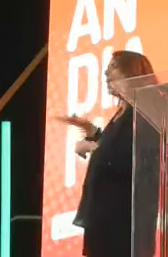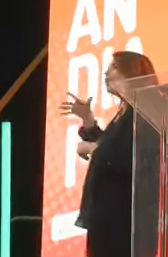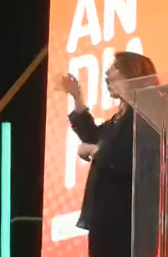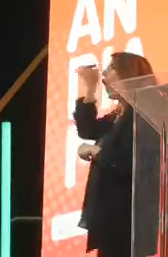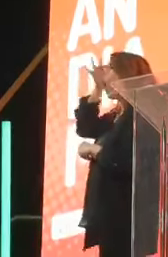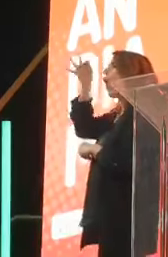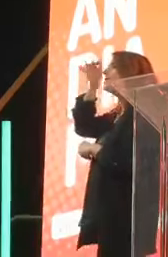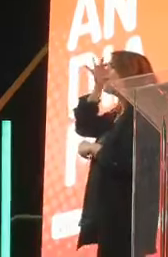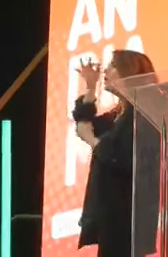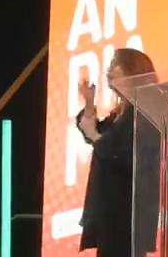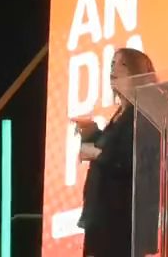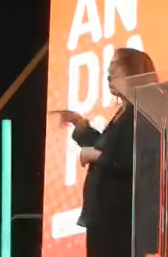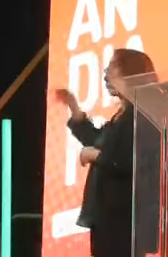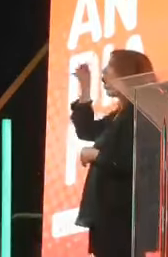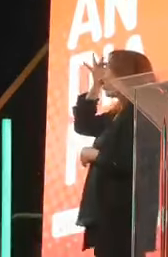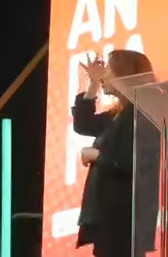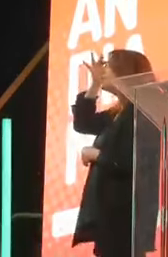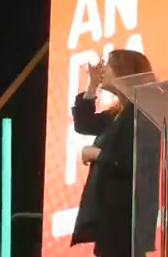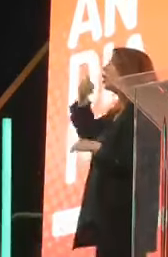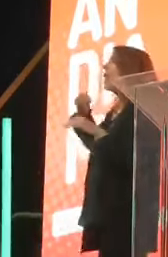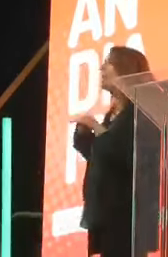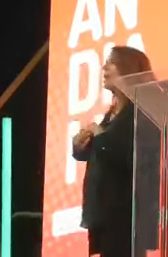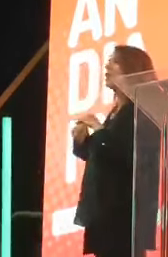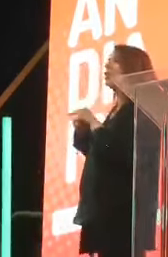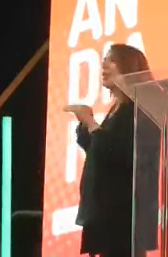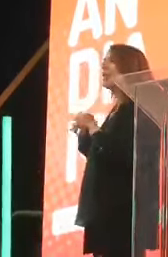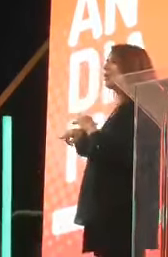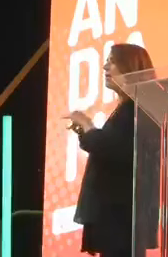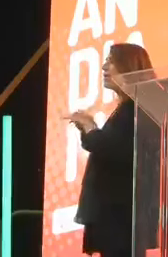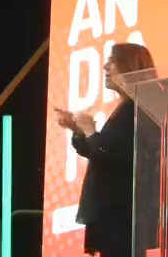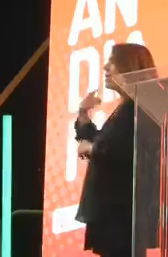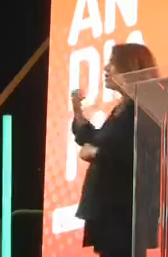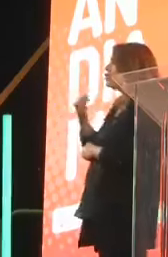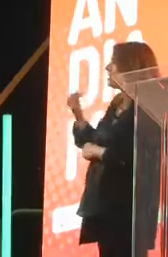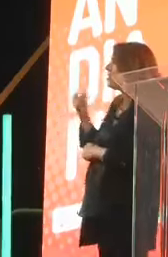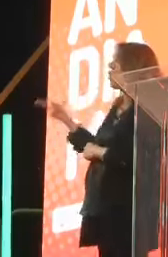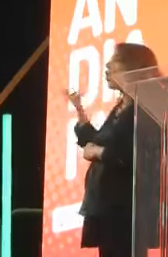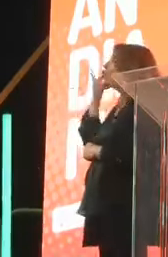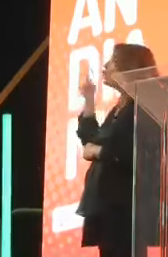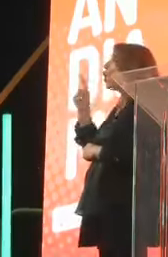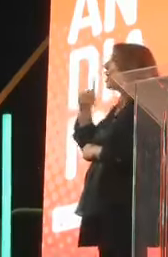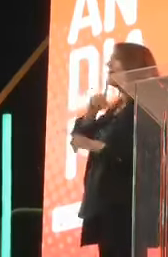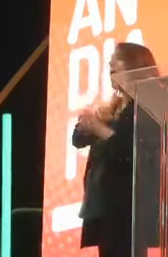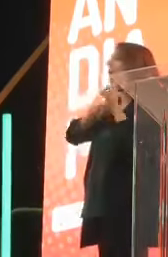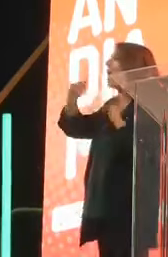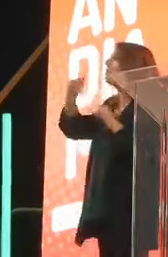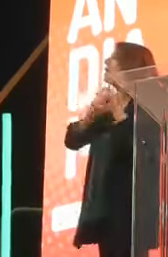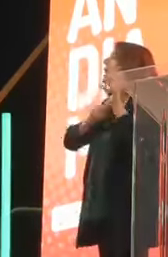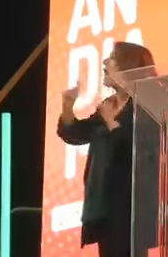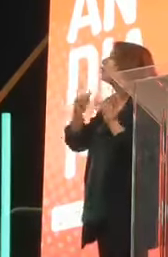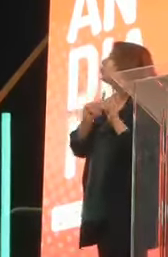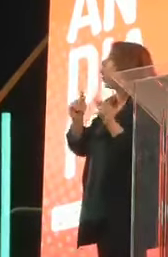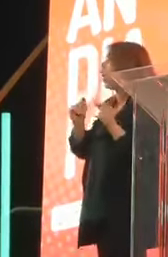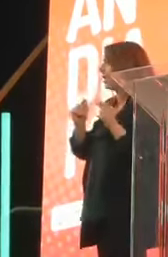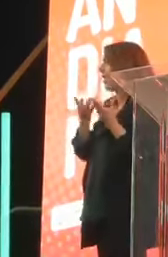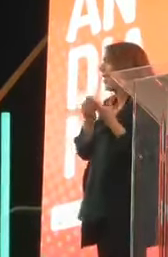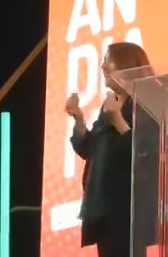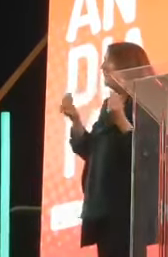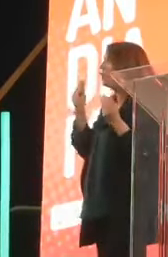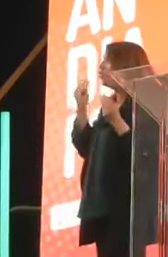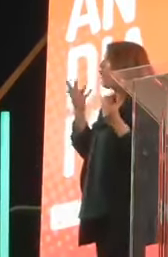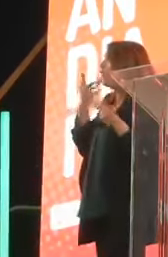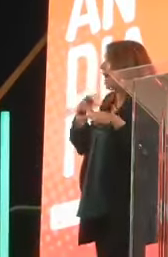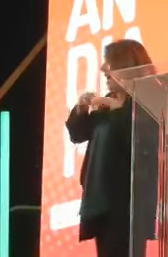hanno l'ossessione dell'immigrazione e non hanno visto l'emigrazione di tanti giovani che vorrebbero stare